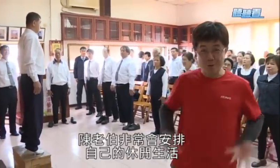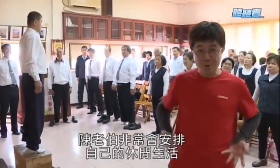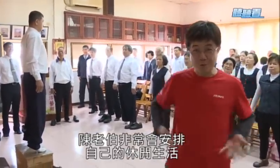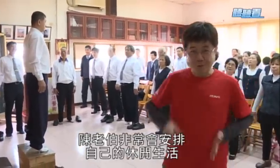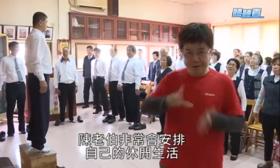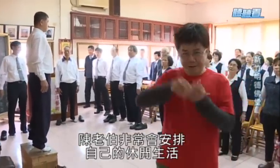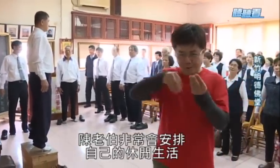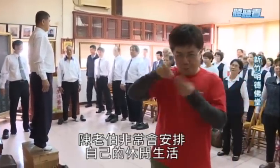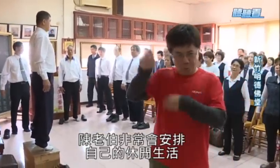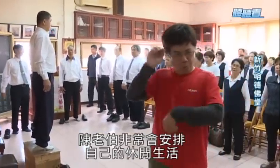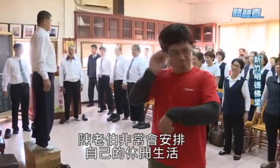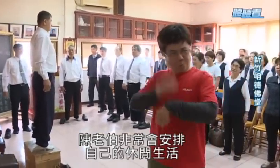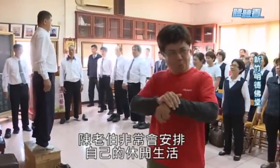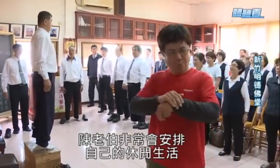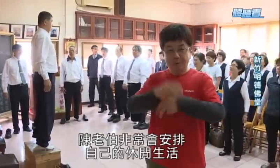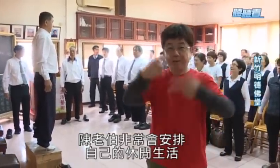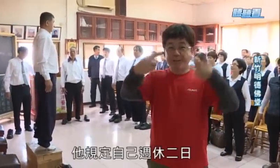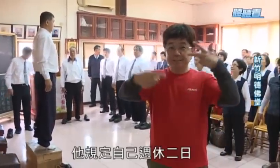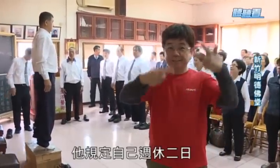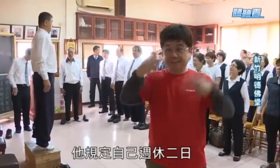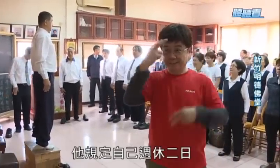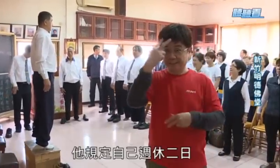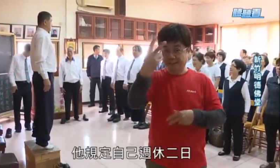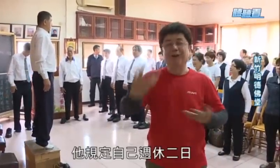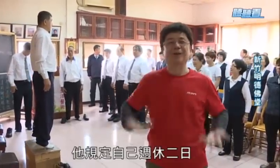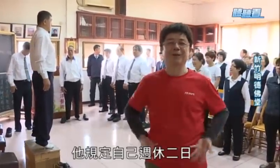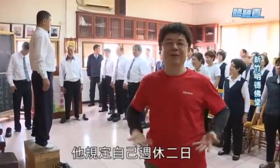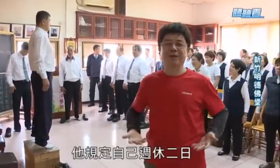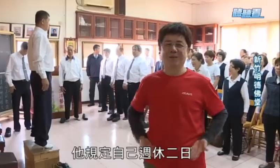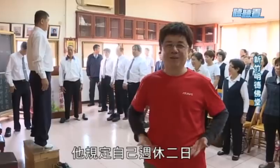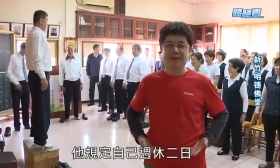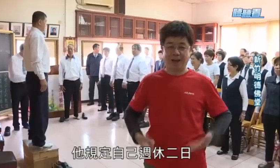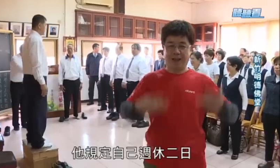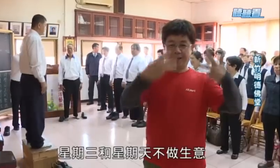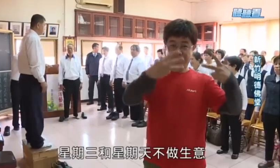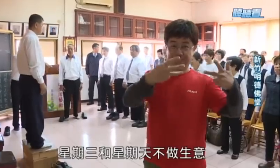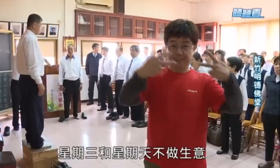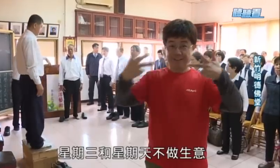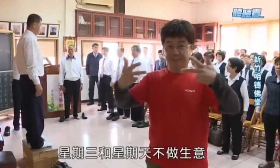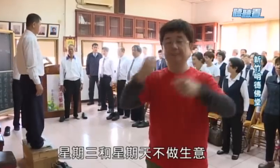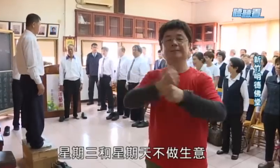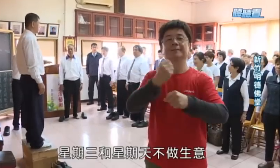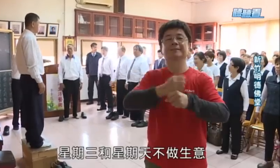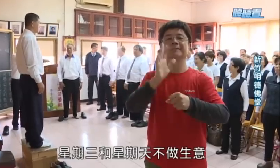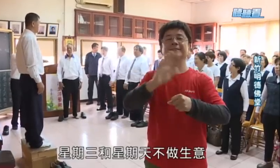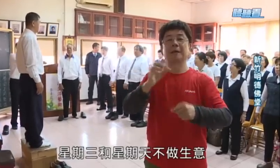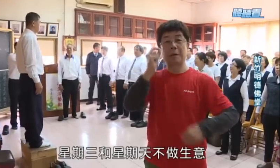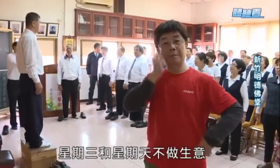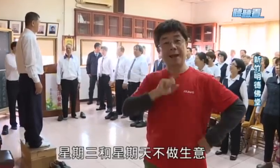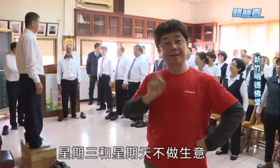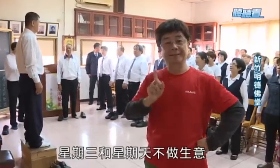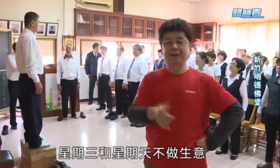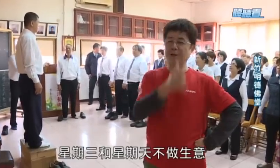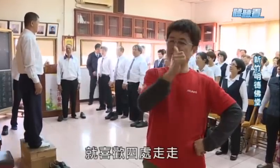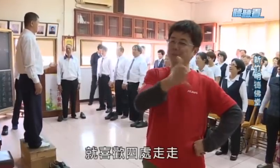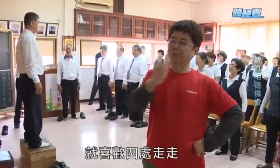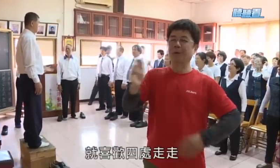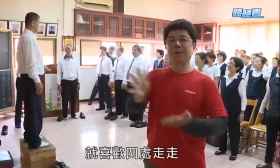会安排自己的修行生活，他规定自己周休二日，星期三和星期天不做生意，就喜欢